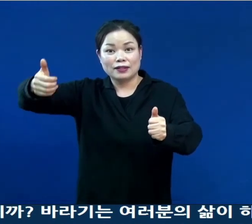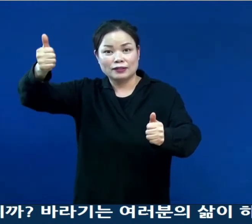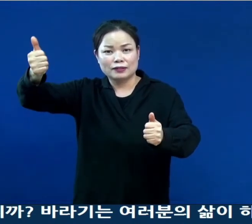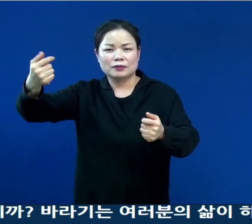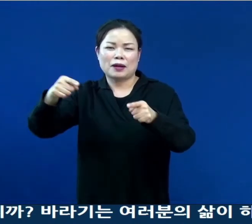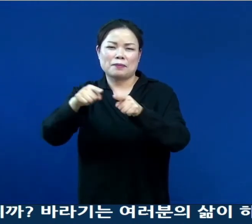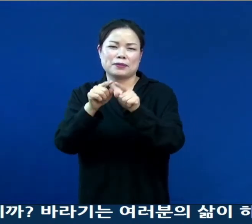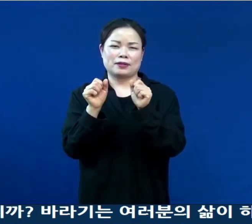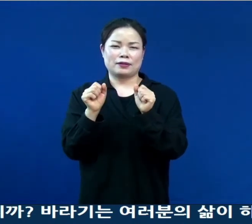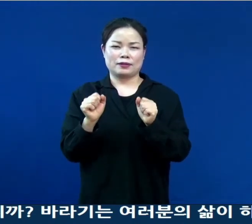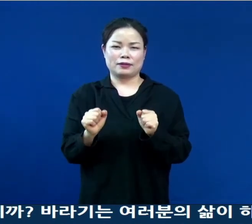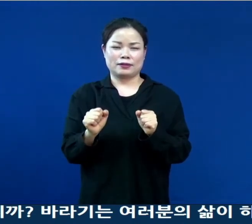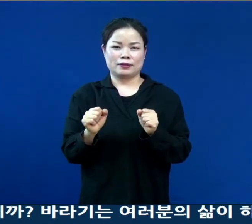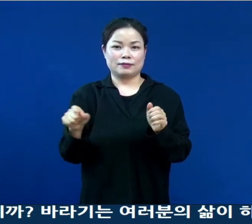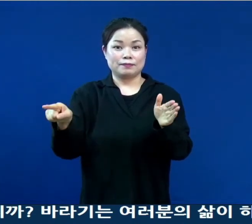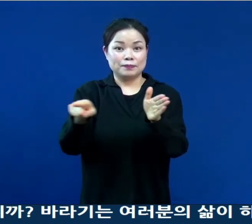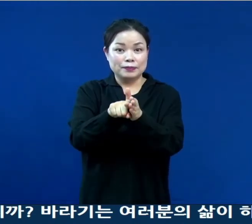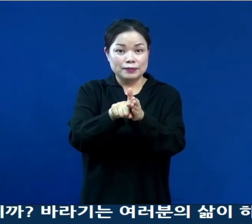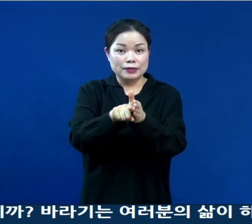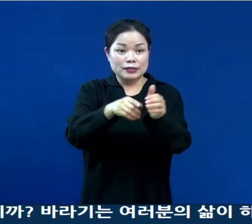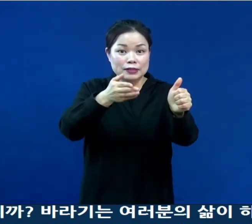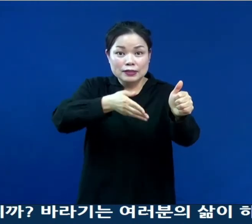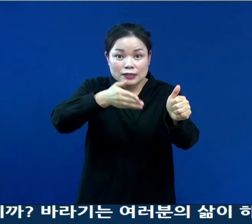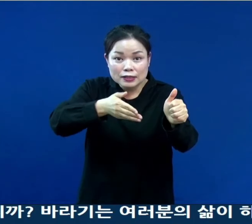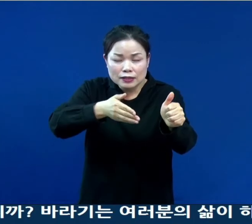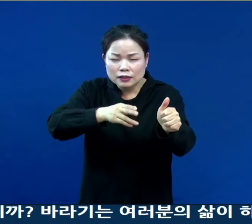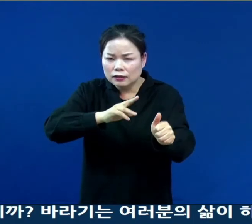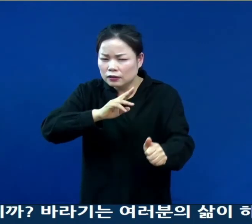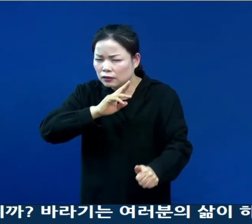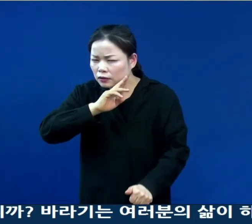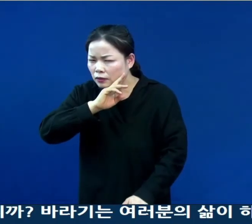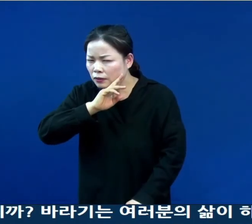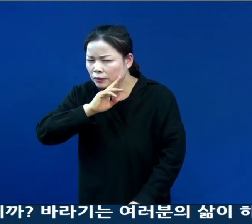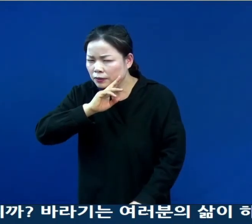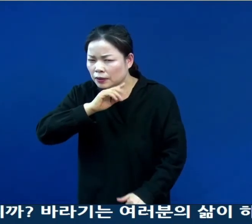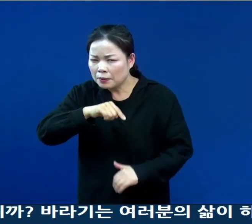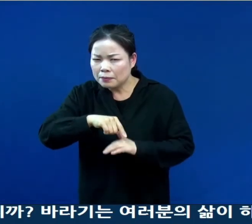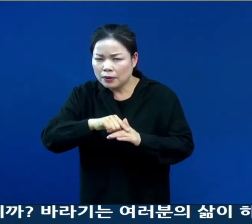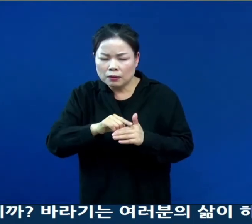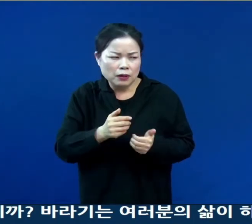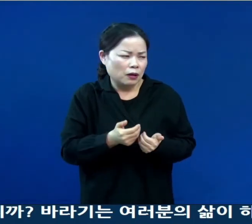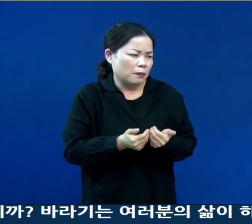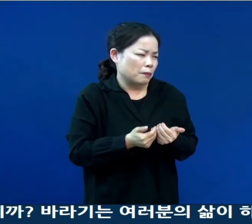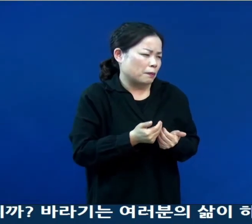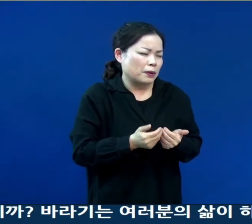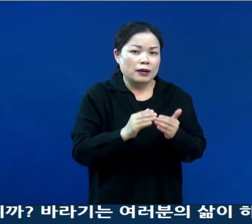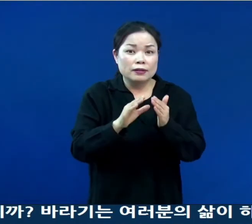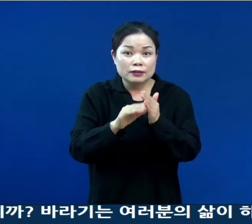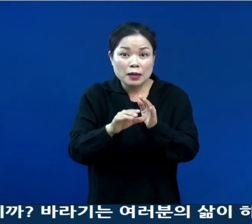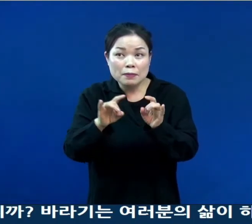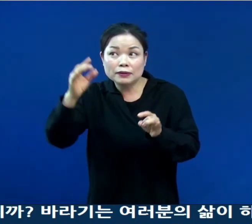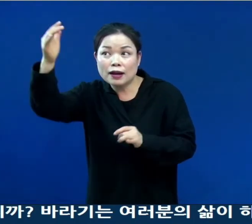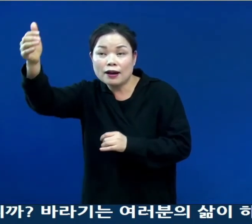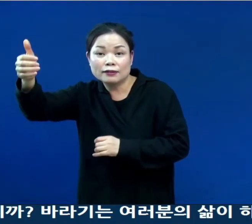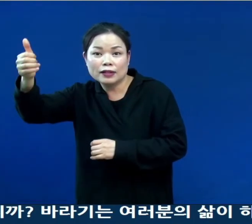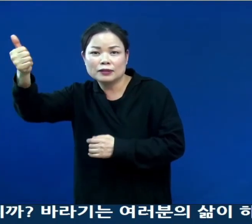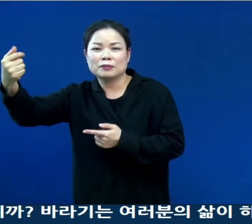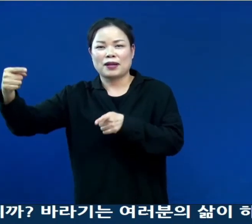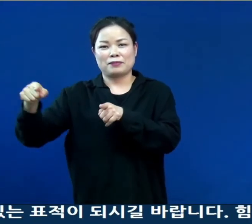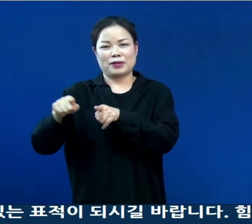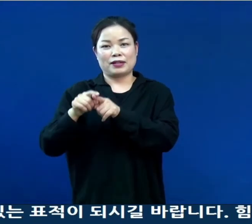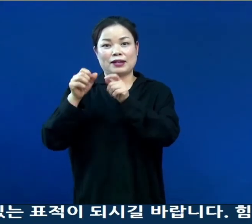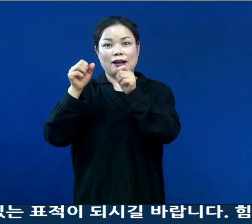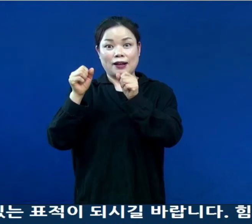하나님께서 함께 하심을 신뢰하십시오. 의심이 들고 마음이 흔들릴 때마다 하나님이